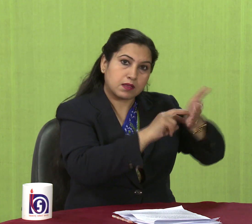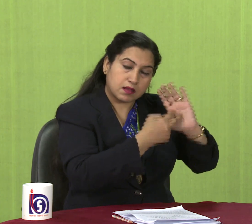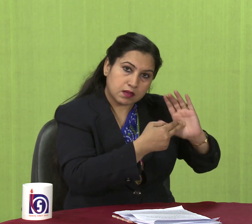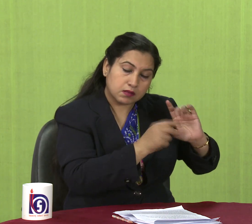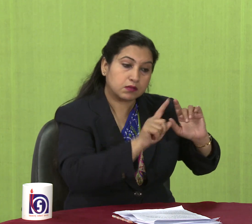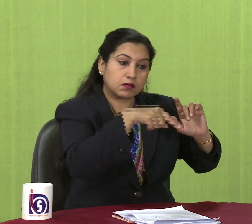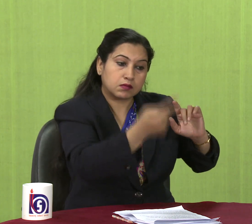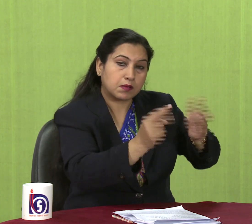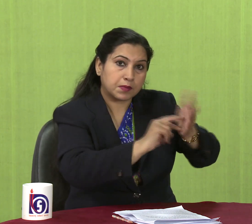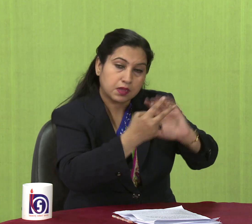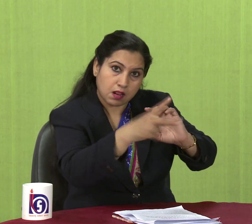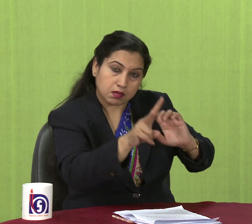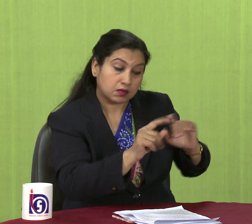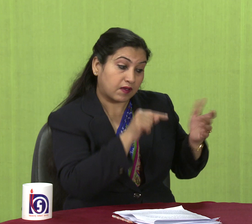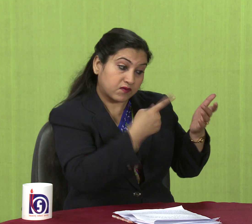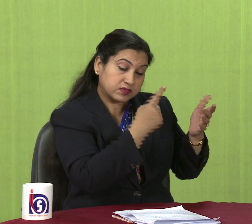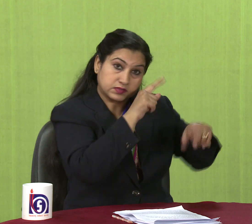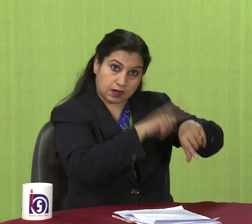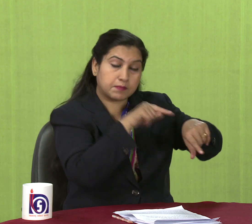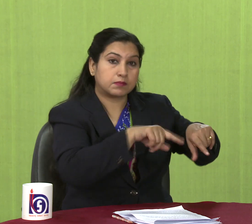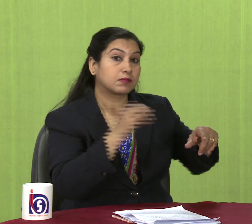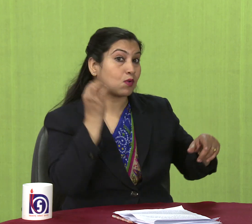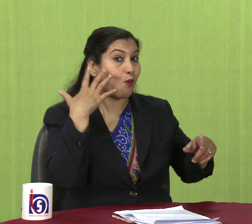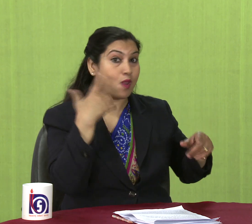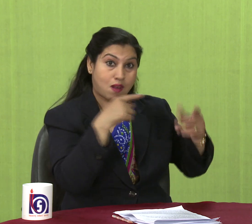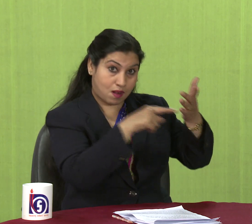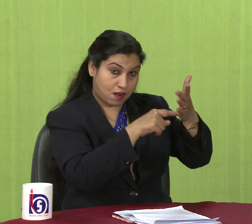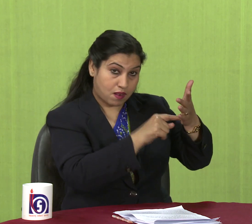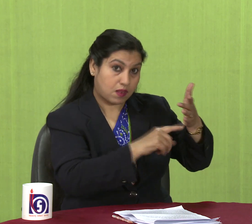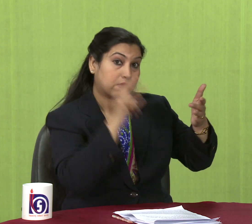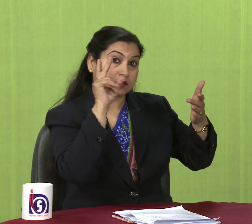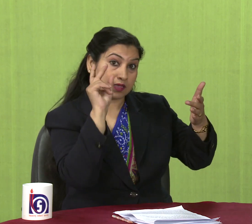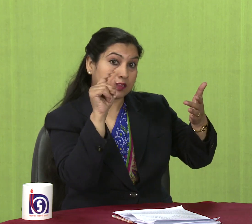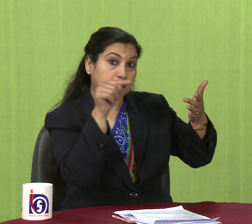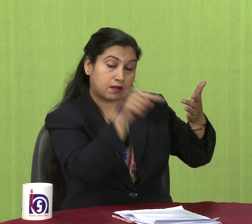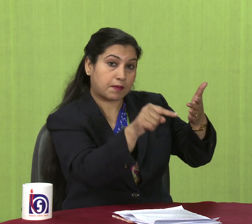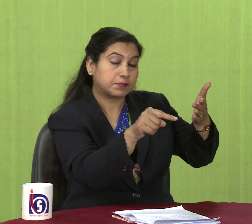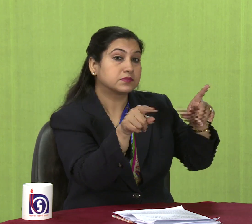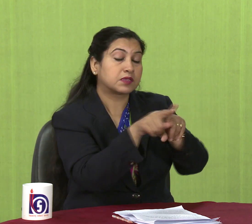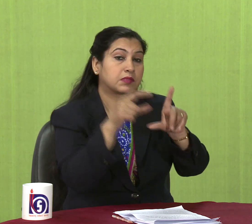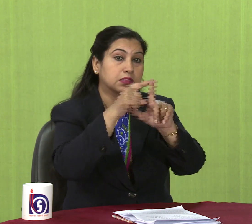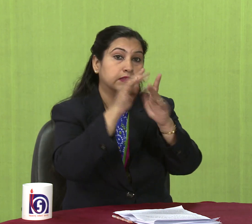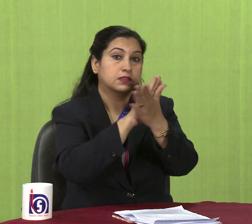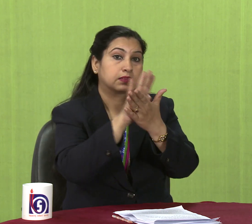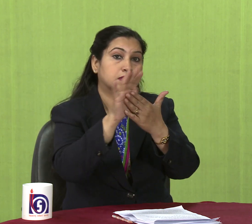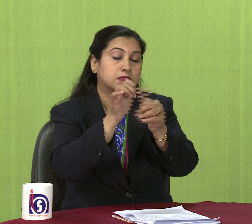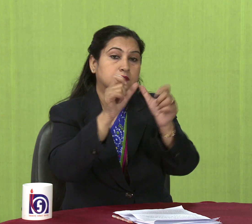पहली बार सोने के रूप में और दूसरी बार धतूरे के रूप में किया है।